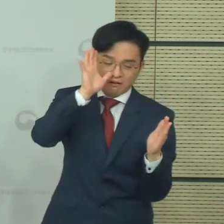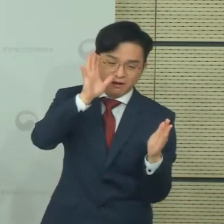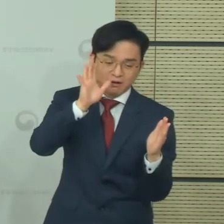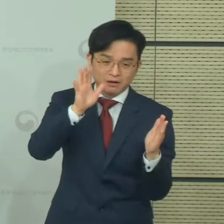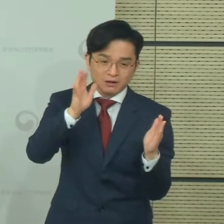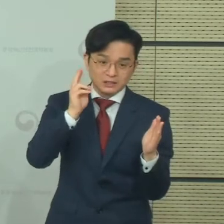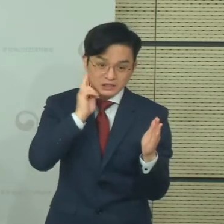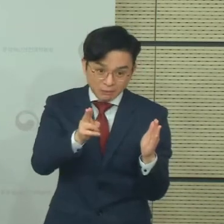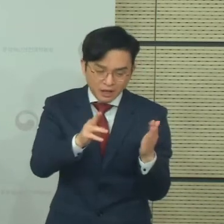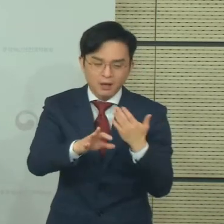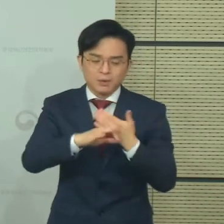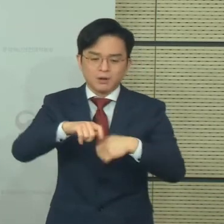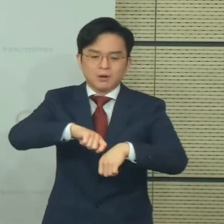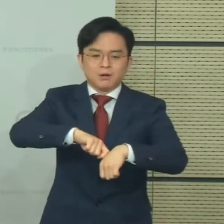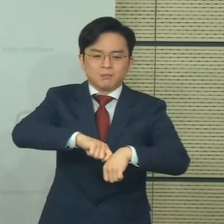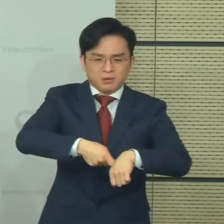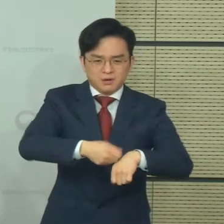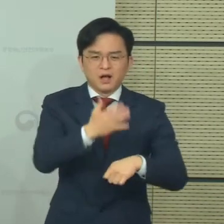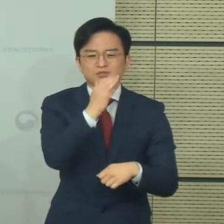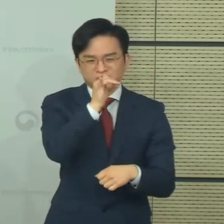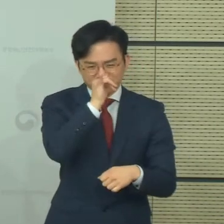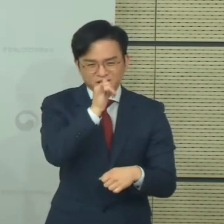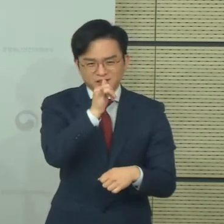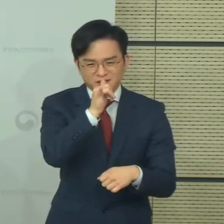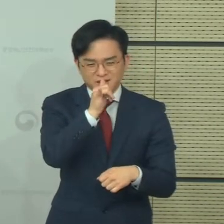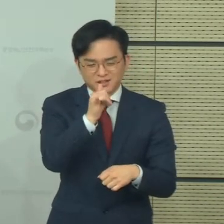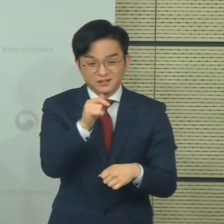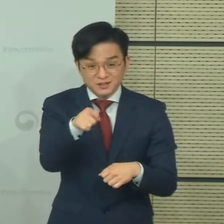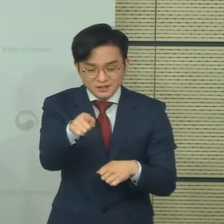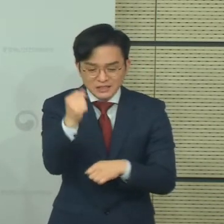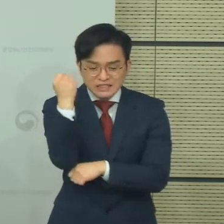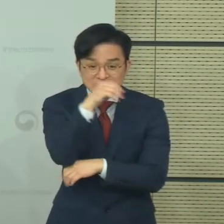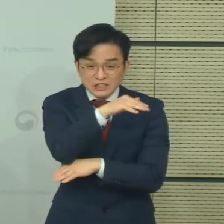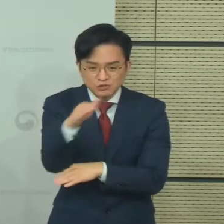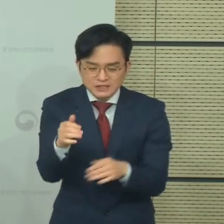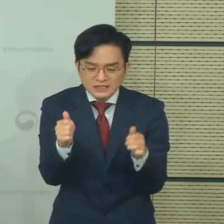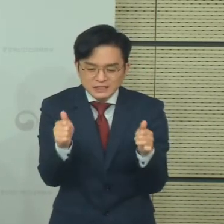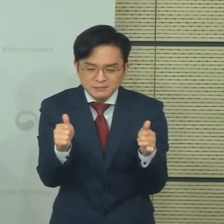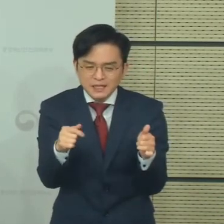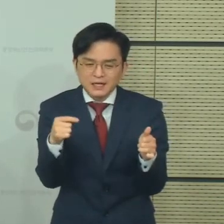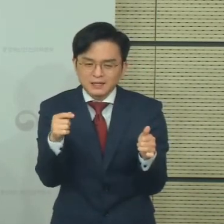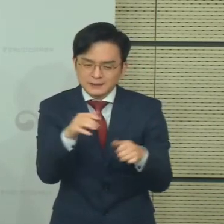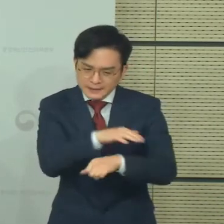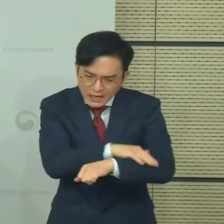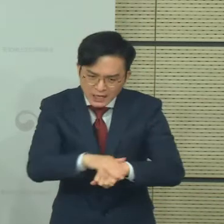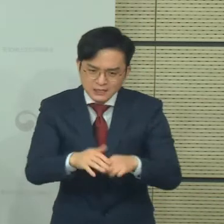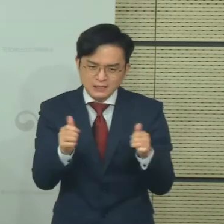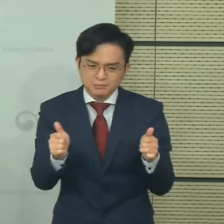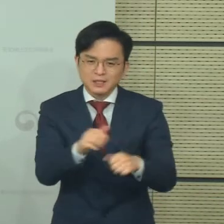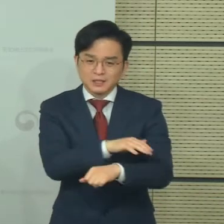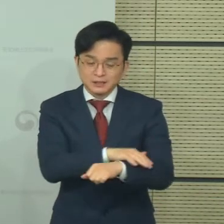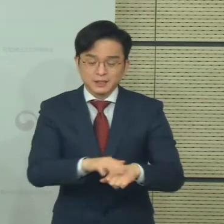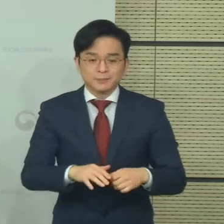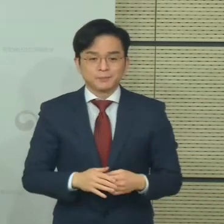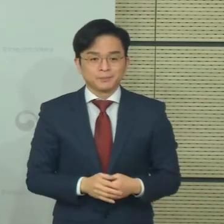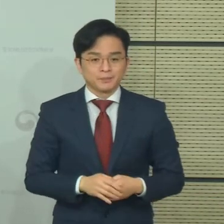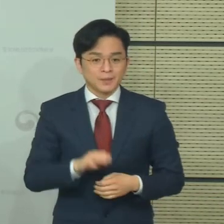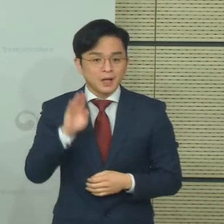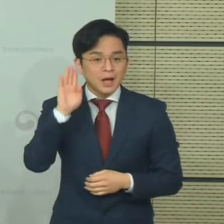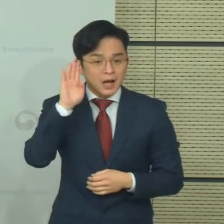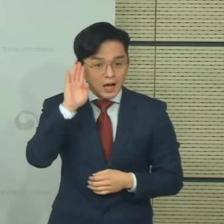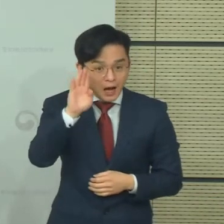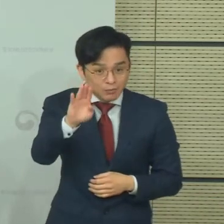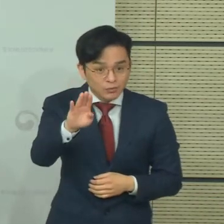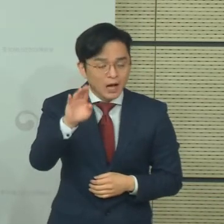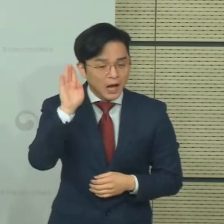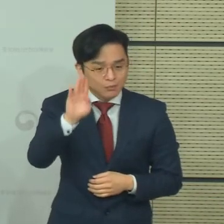분명히 상당수가 있을 것이라고 생각을 합니다. 그래서 그것과 관련되어서는 좀 더 면밀하게 사례들을 좀 보면서 기준을 좀